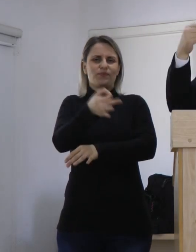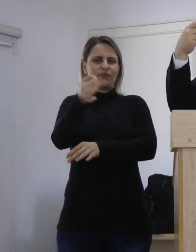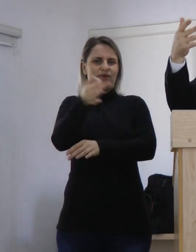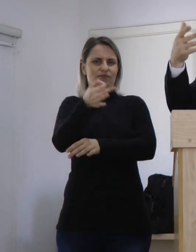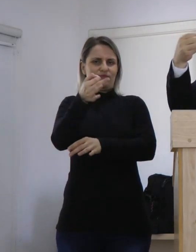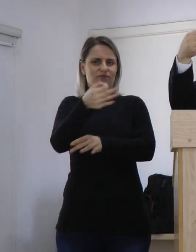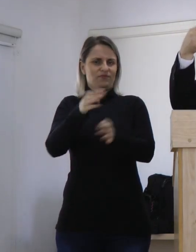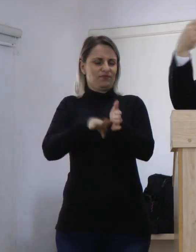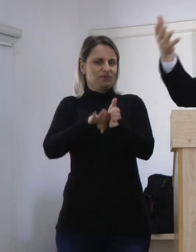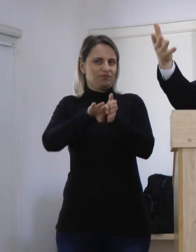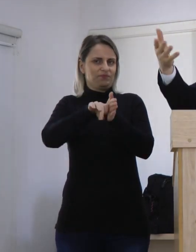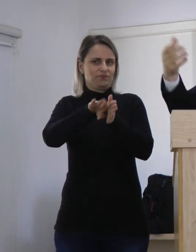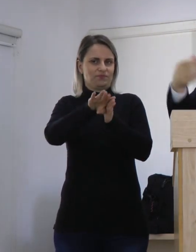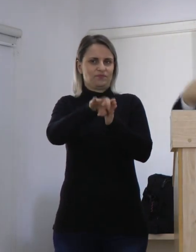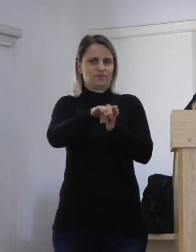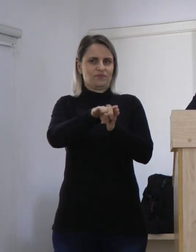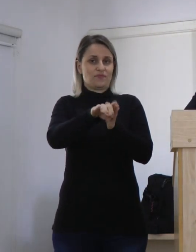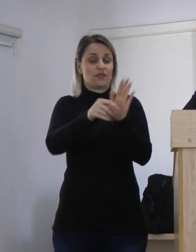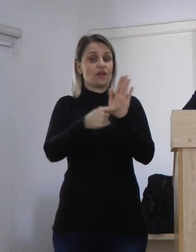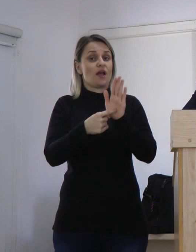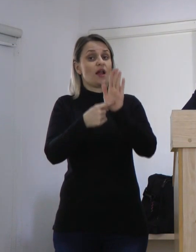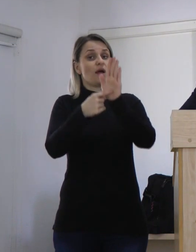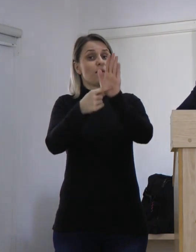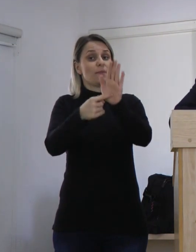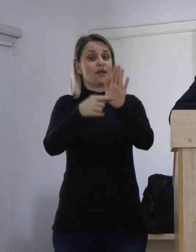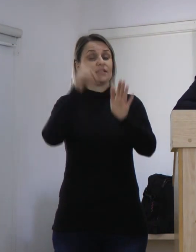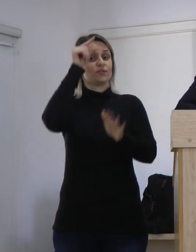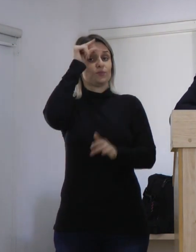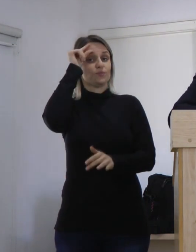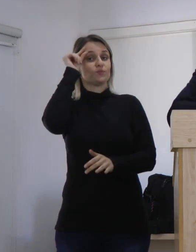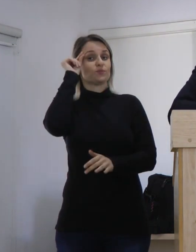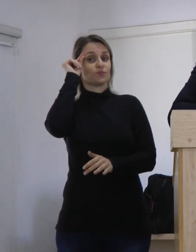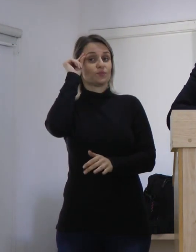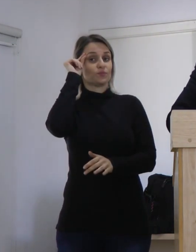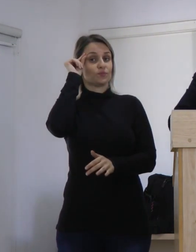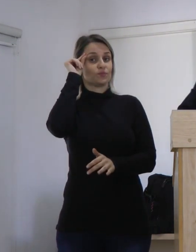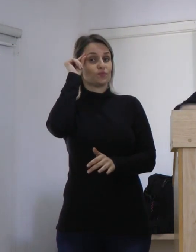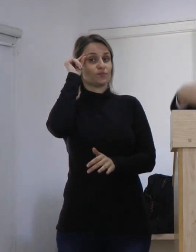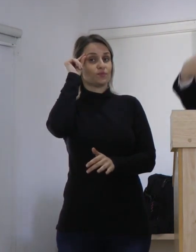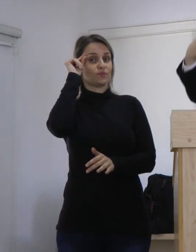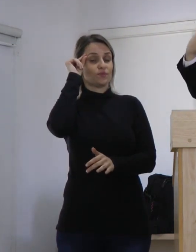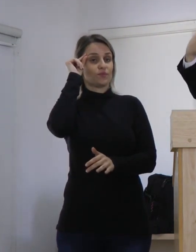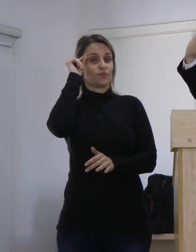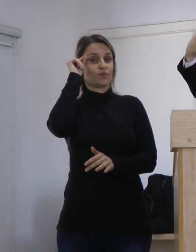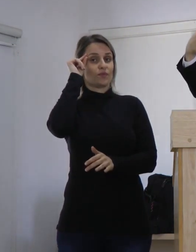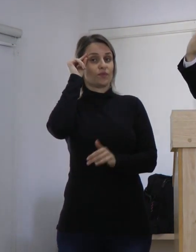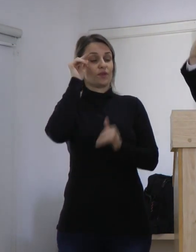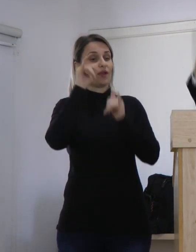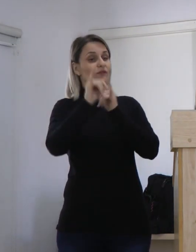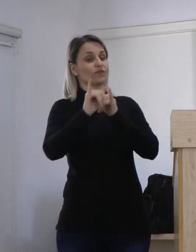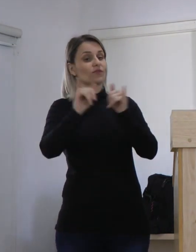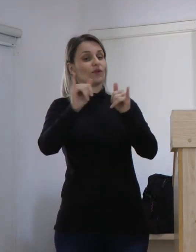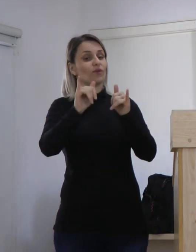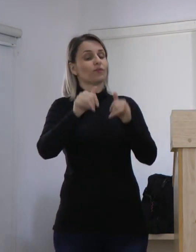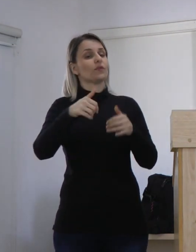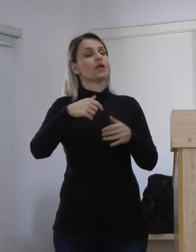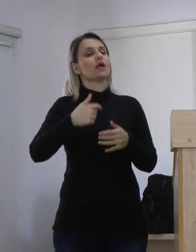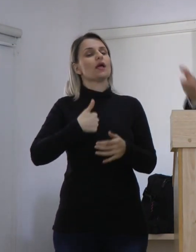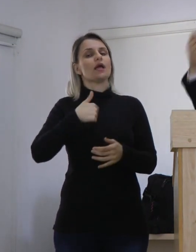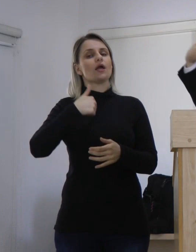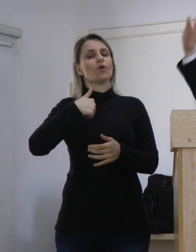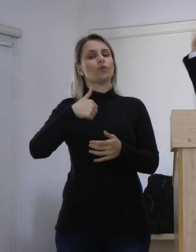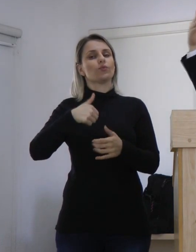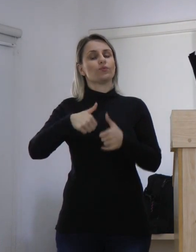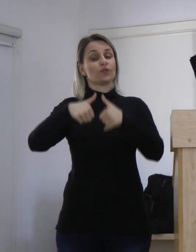Aparece a Divaldo Franco, que é médium vidente, e vai dizer: Divaldo, o gigante está de pé,